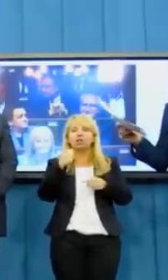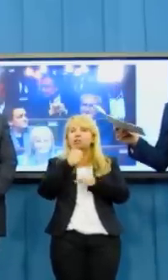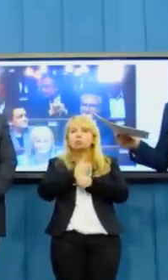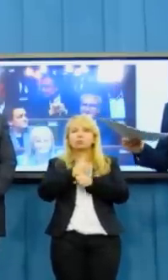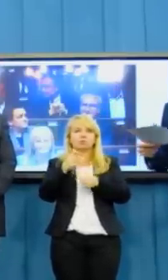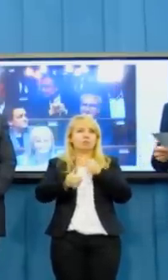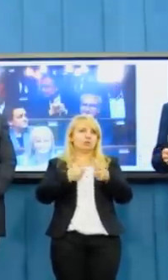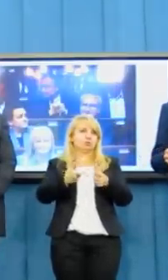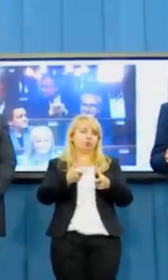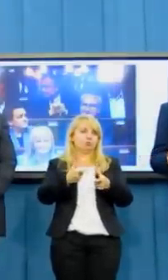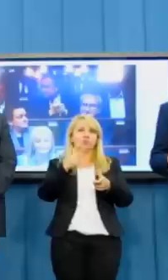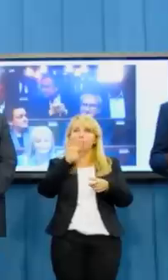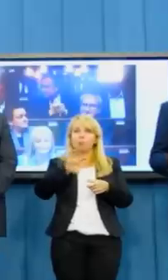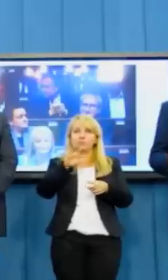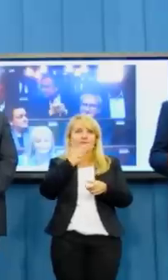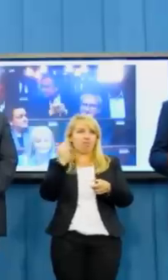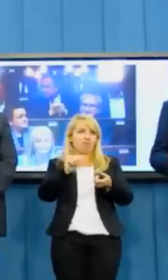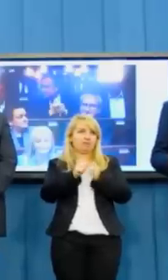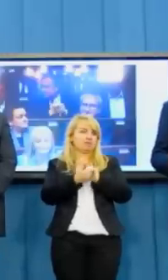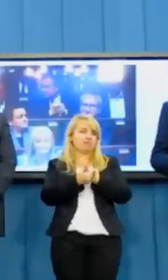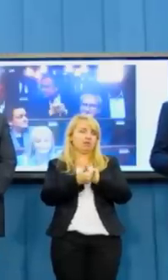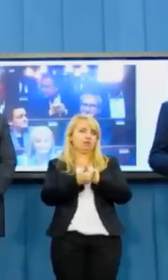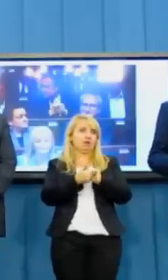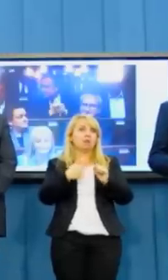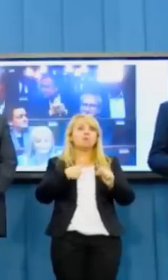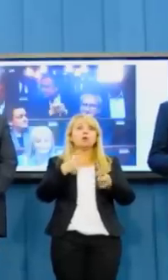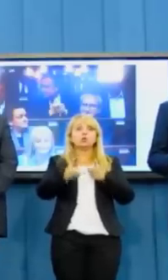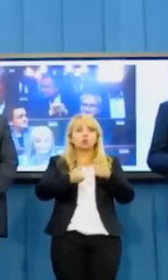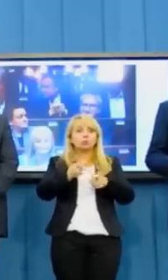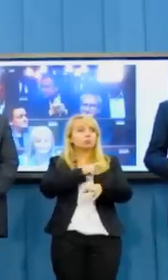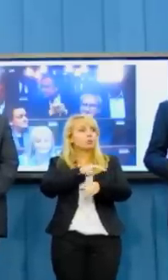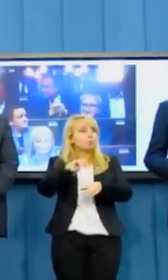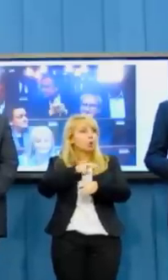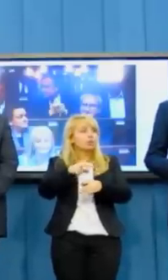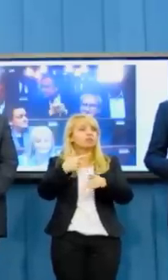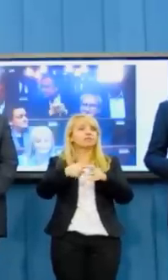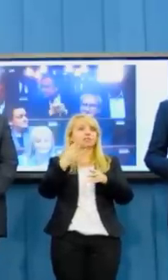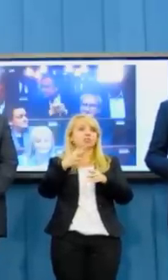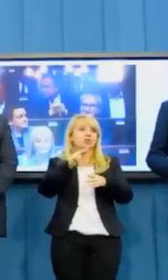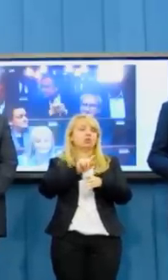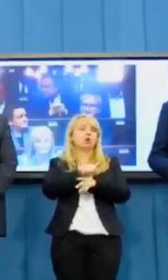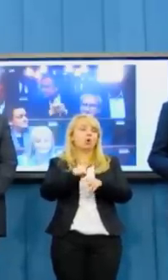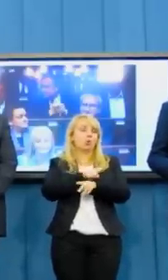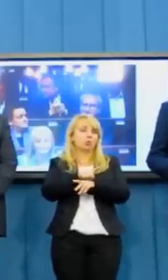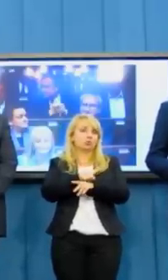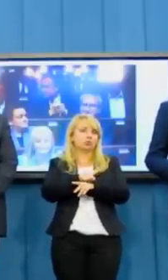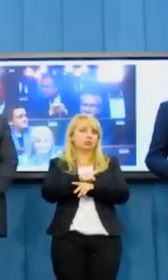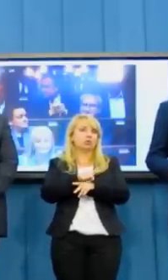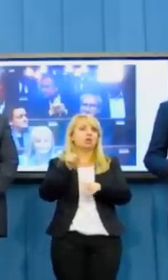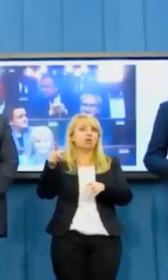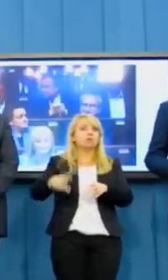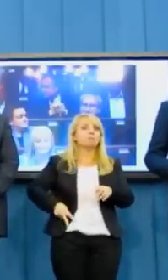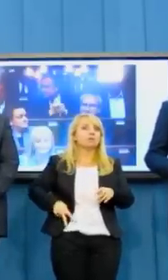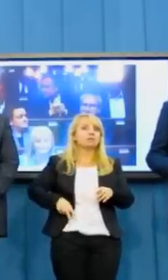godziny, więc naprawdę mówienie o tym, że Jarosław Gowin jest osobą kompetentną na tym stanowisku, no jest po prostu śmieszne.